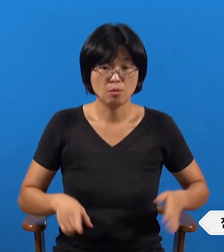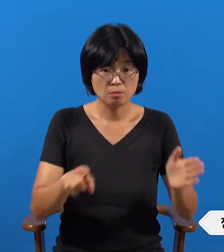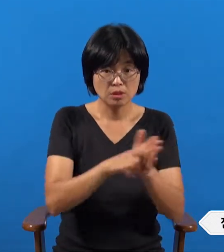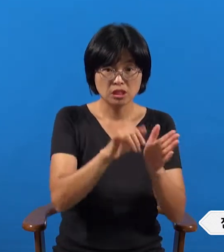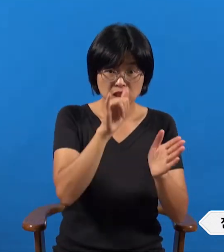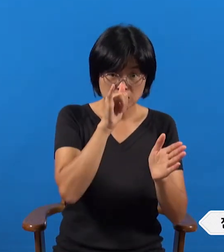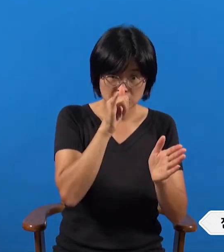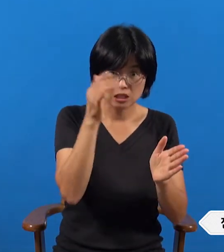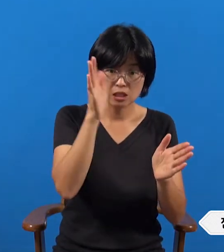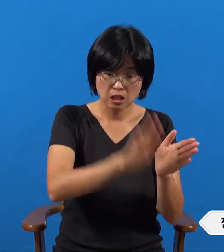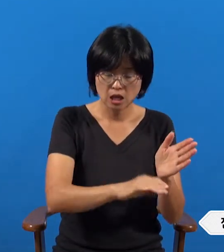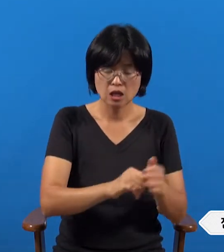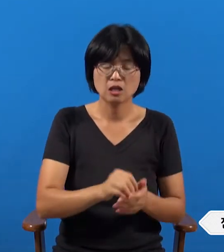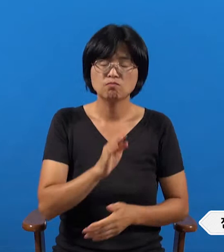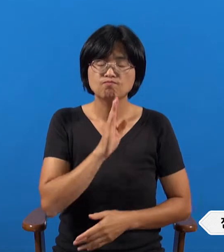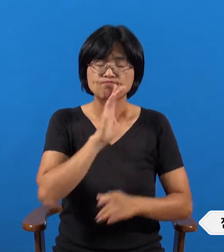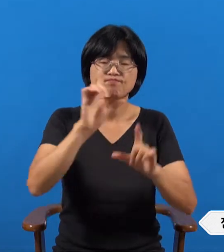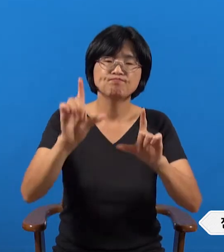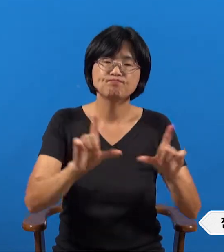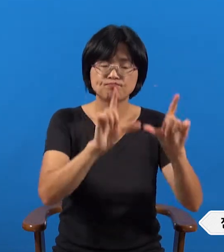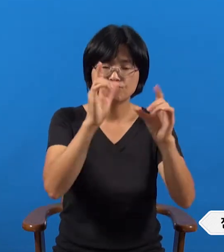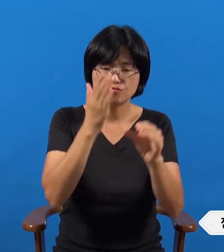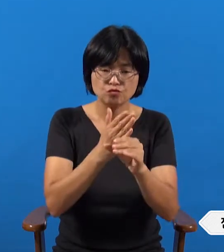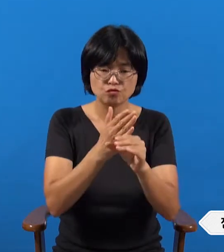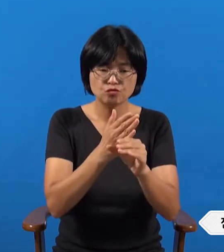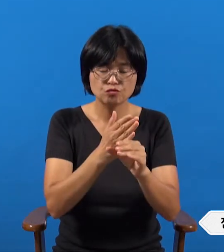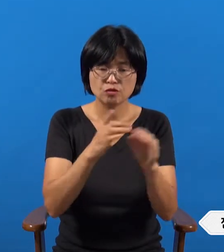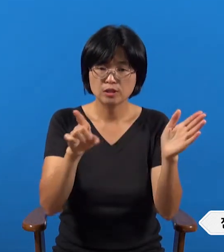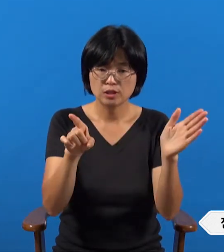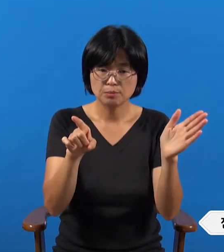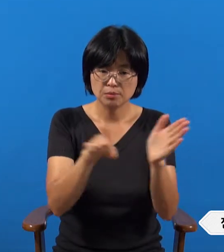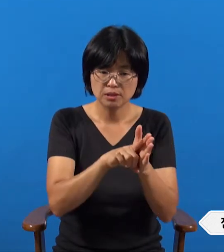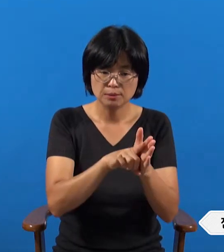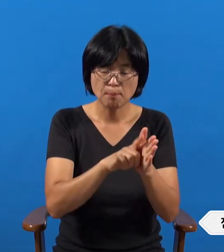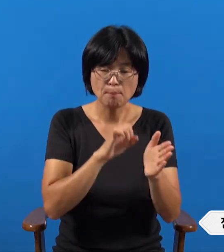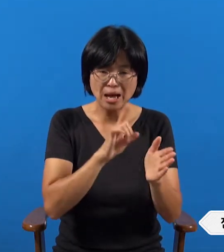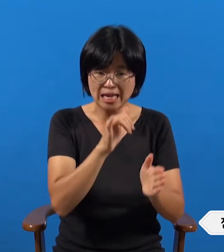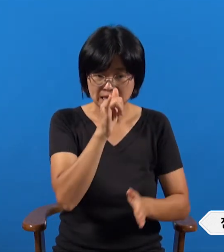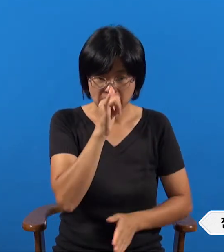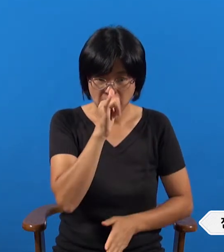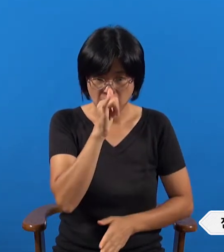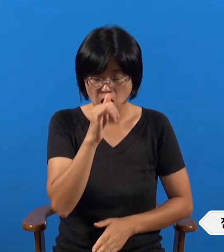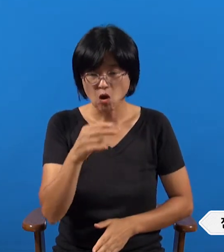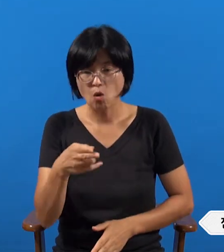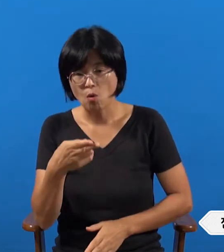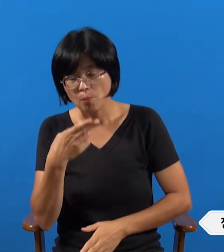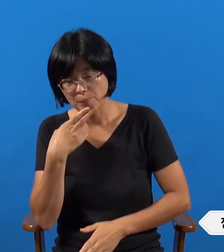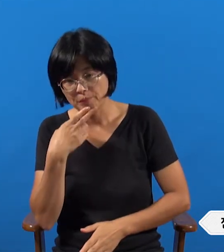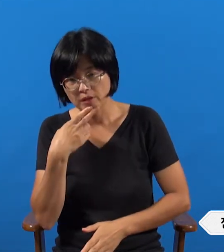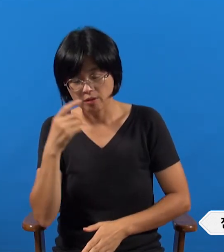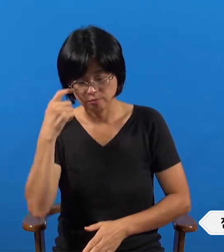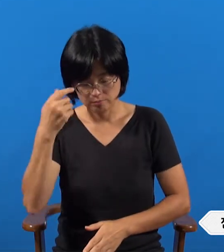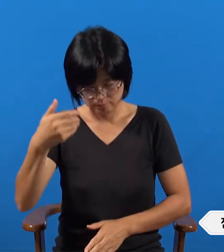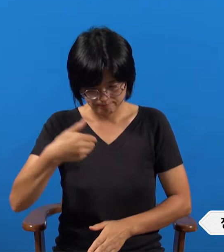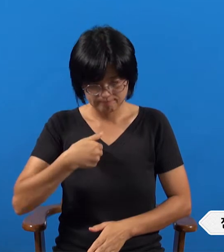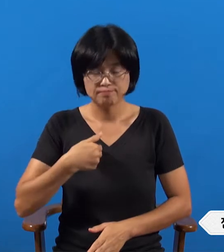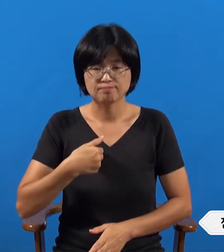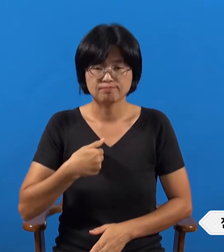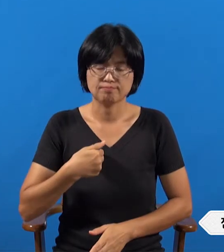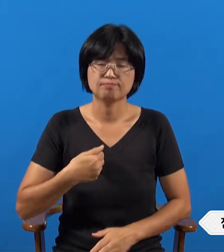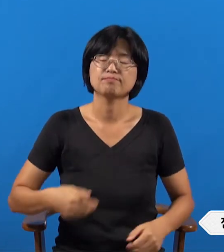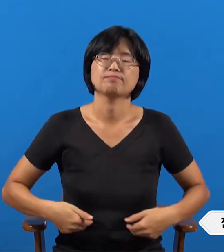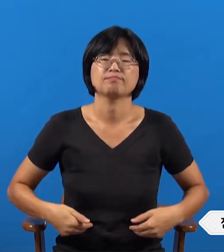있다고 하면서 정말 정작 우리의 삶 가운데 믿음의 말을 하고 있는가라는